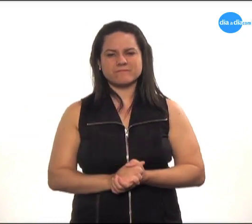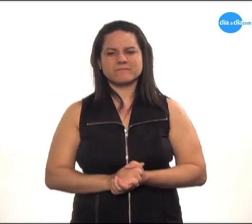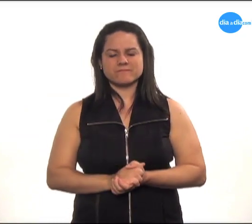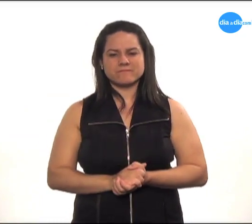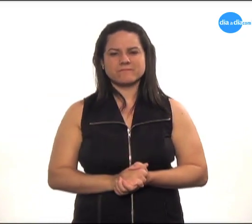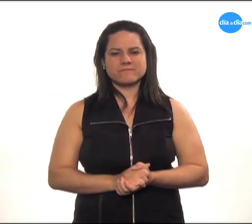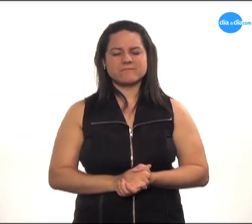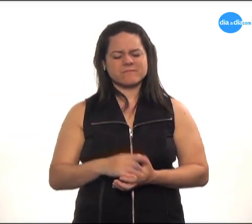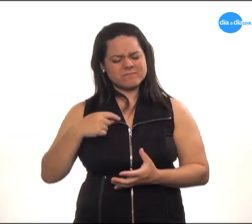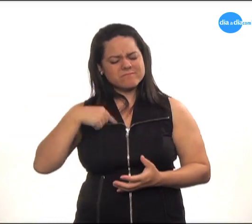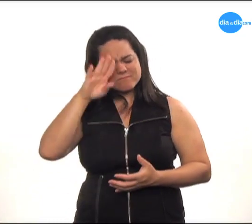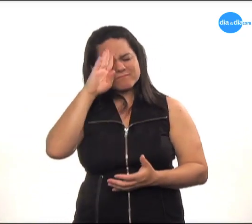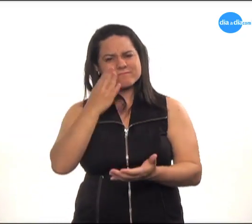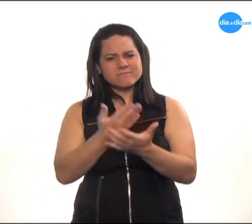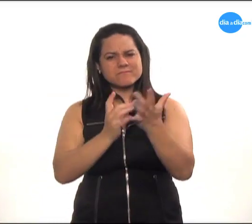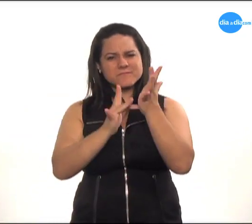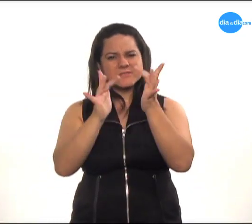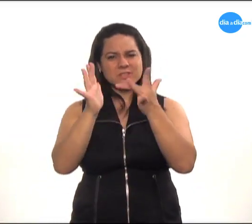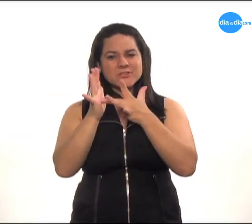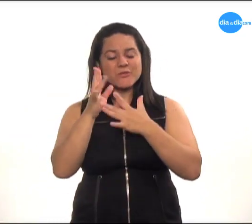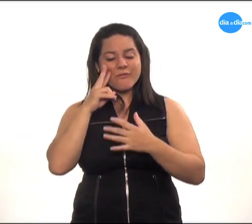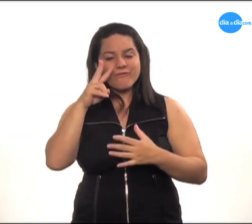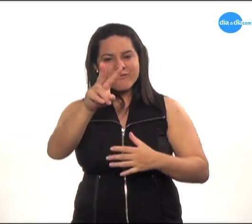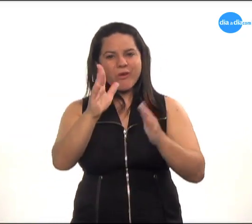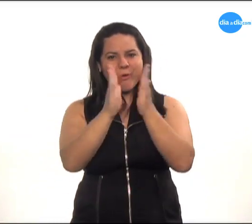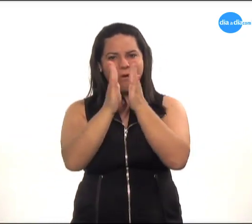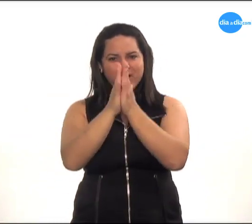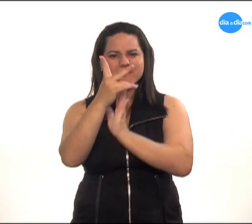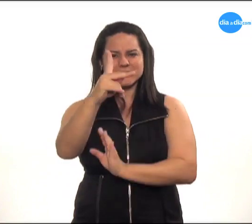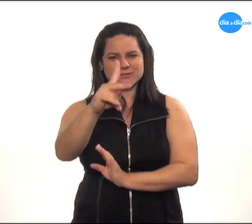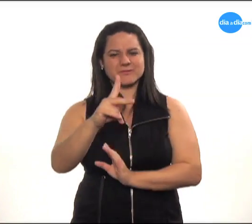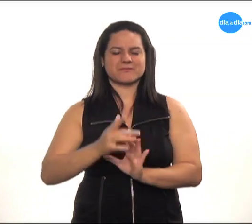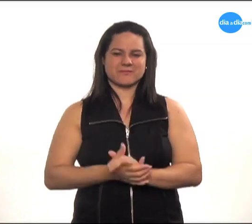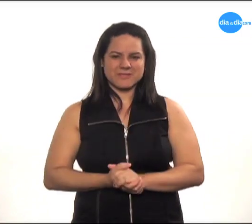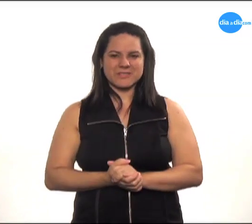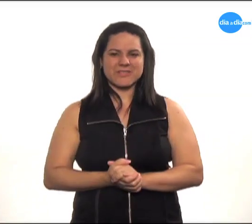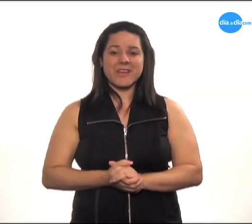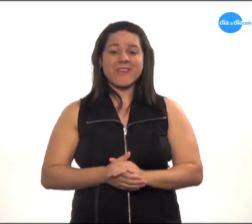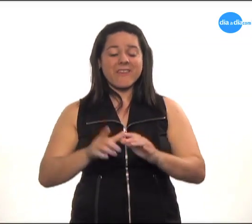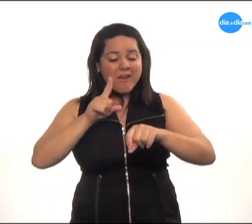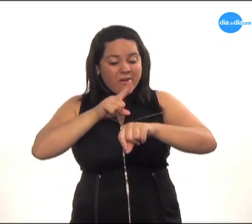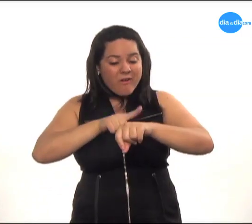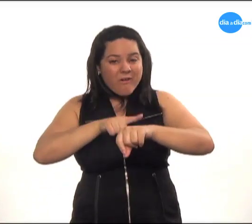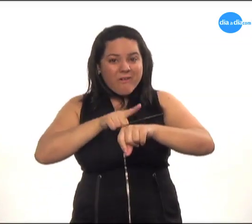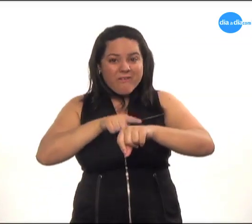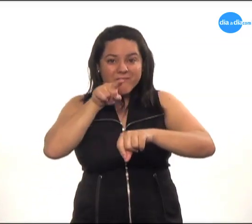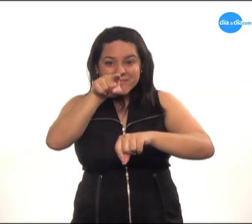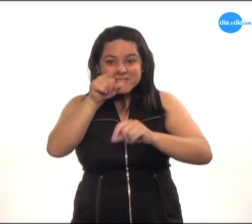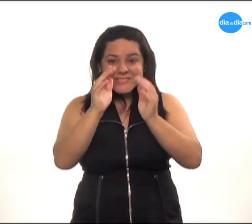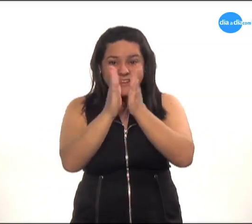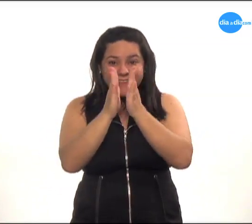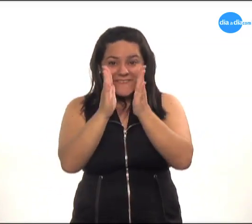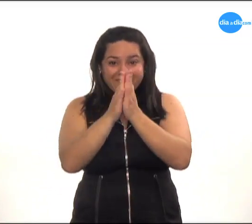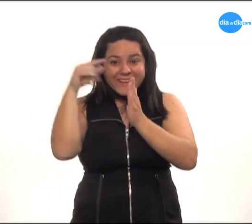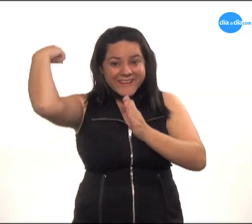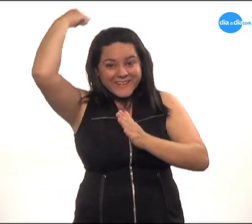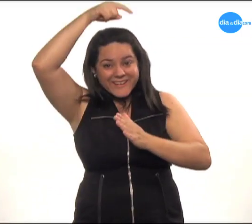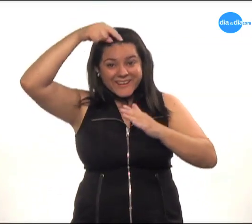vida. E eu creio que Jesus vai ouvir essa oração. E que quando você estiver orando, não somente